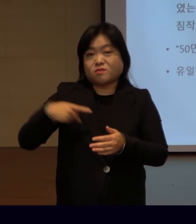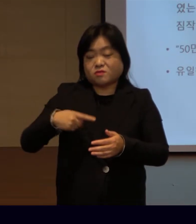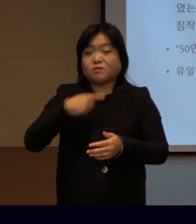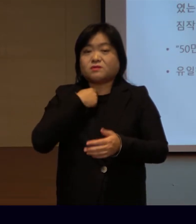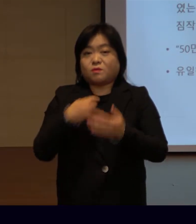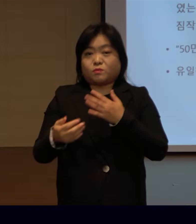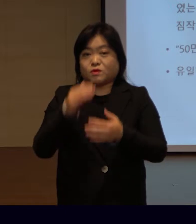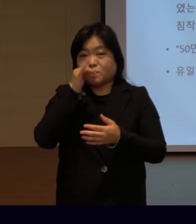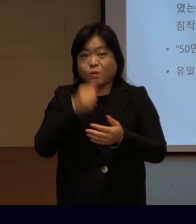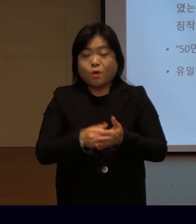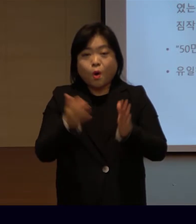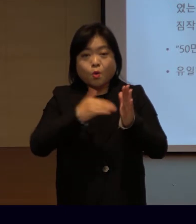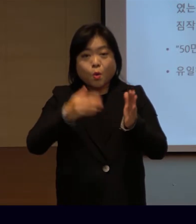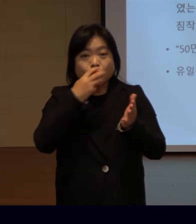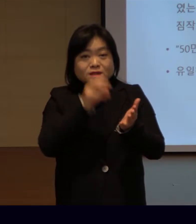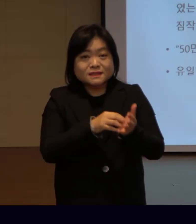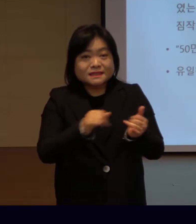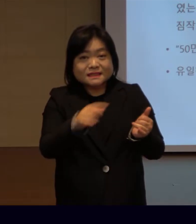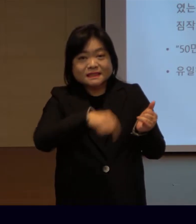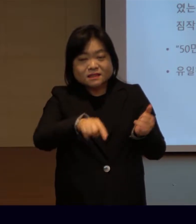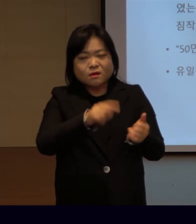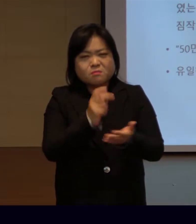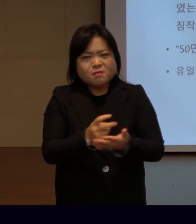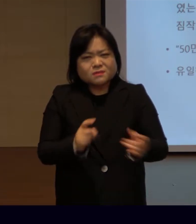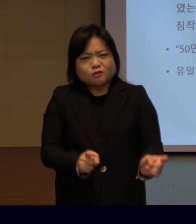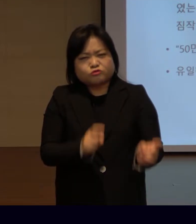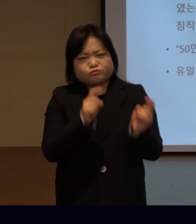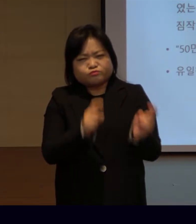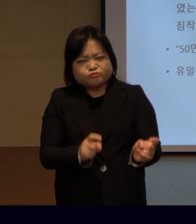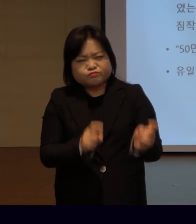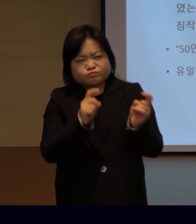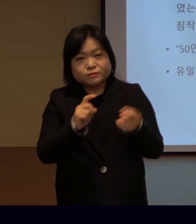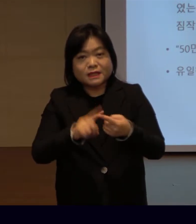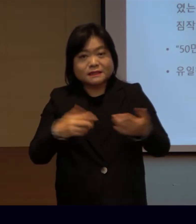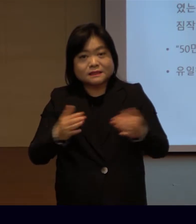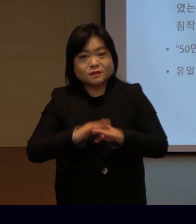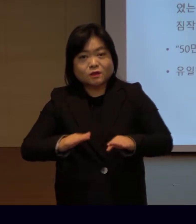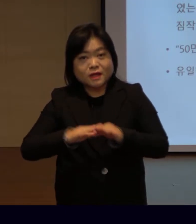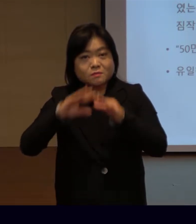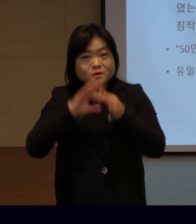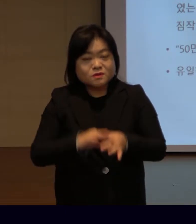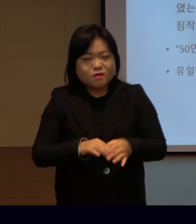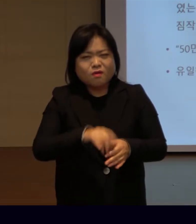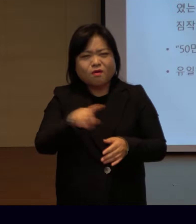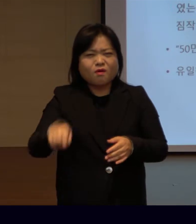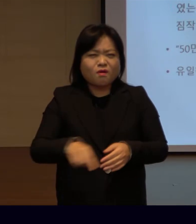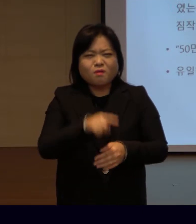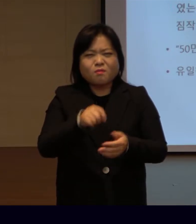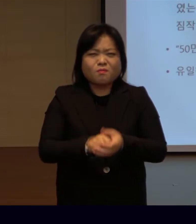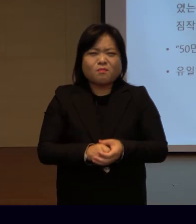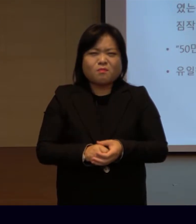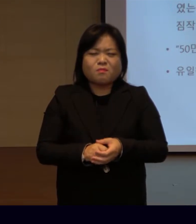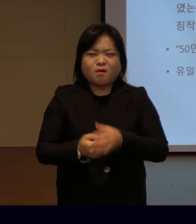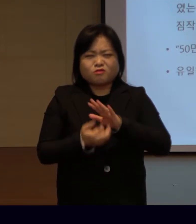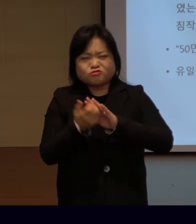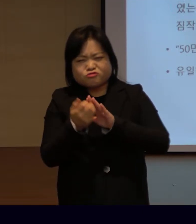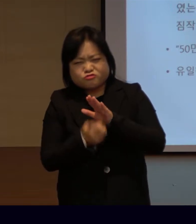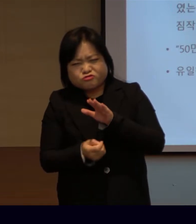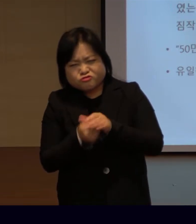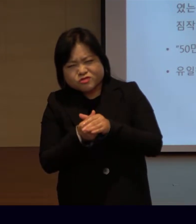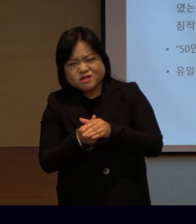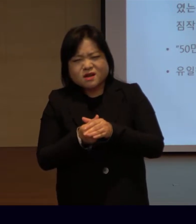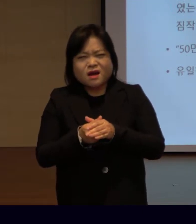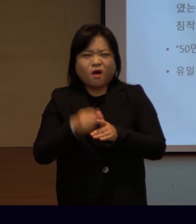그 공증인에서 또 법적 다툼을 하면서 사람들이 뒤에서는 술채 기만, 이런 것들을